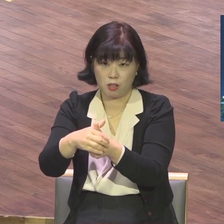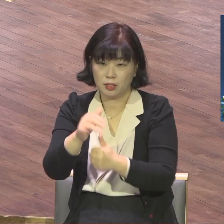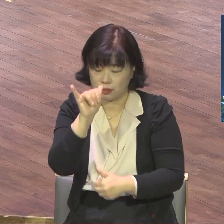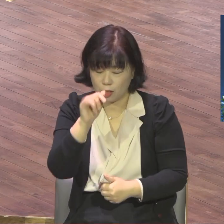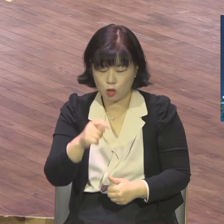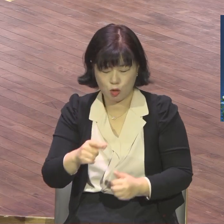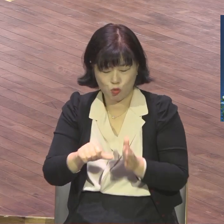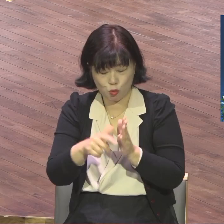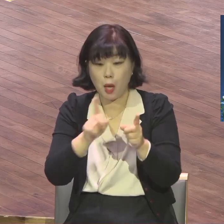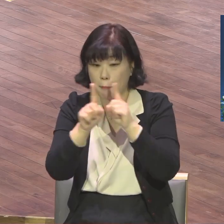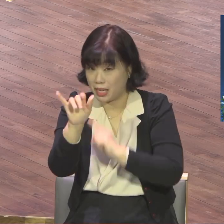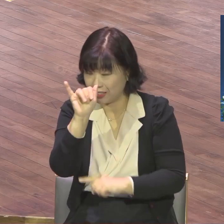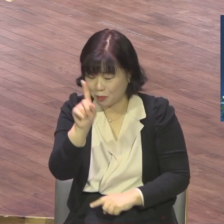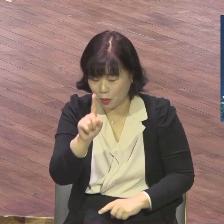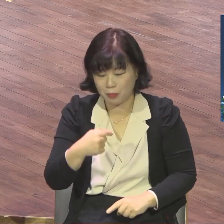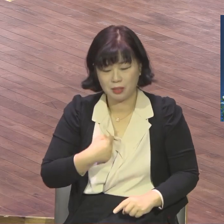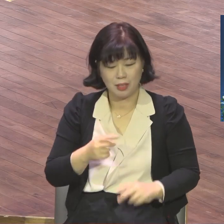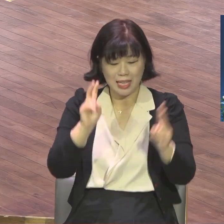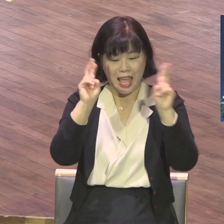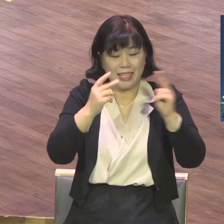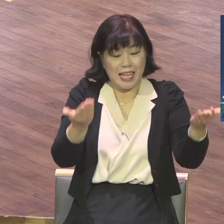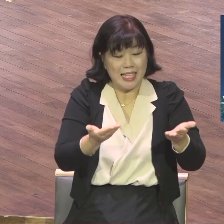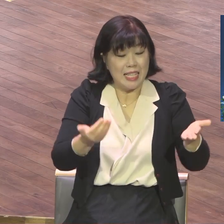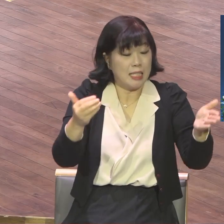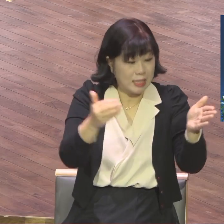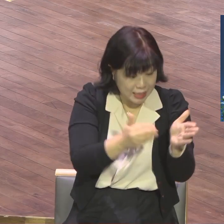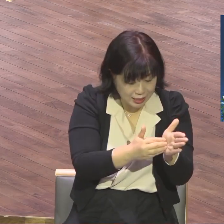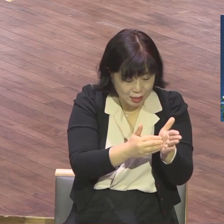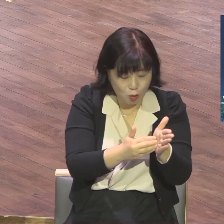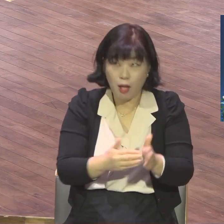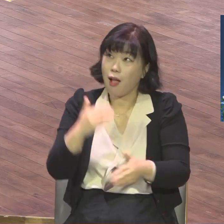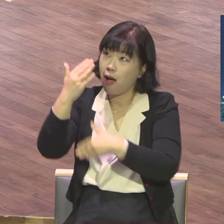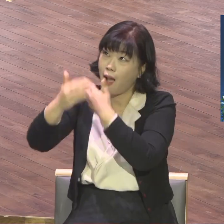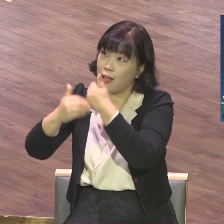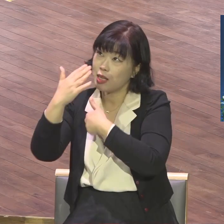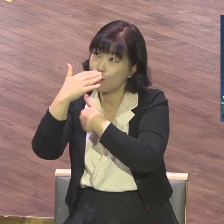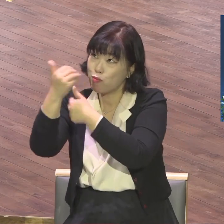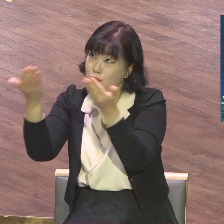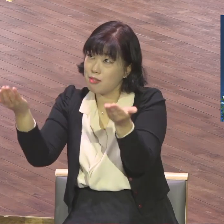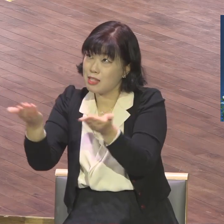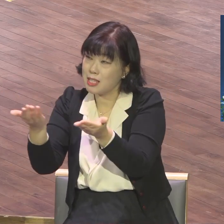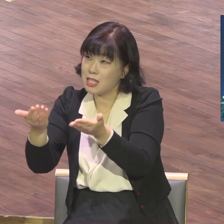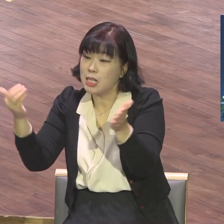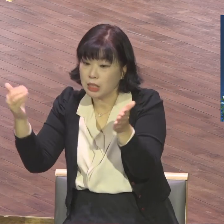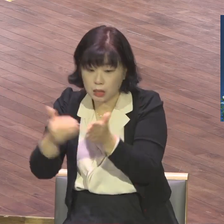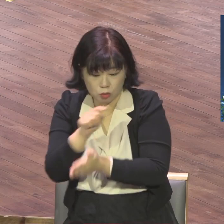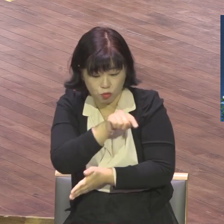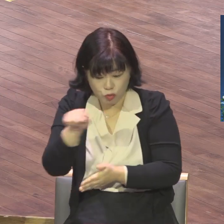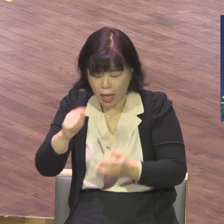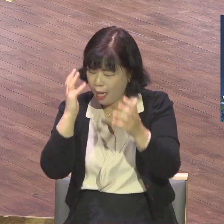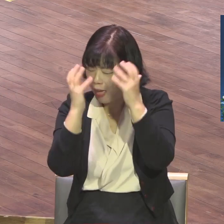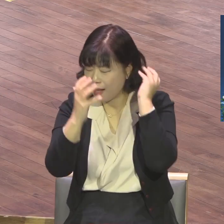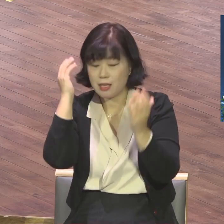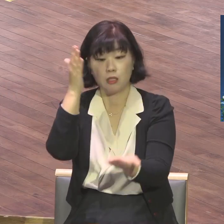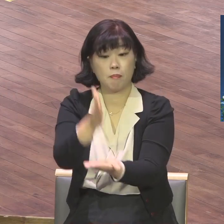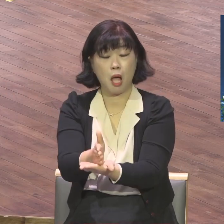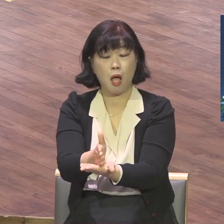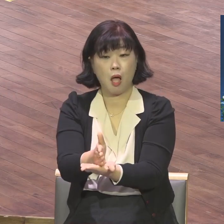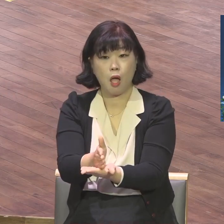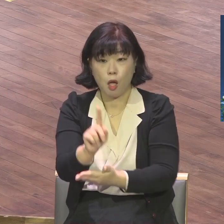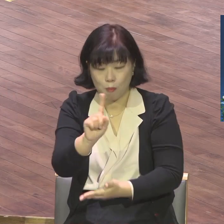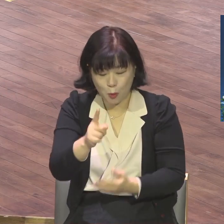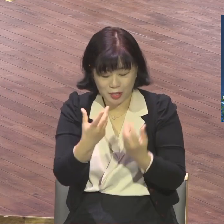말입니까? 직장에 다니다가 사업을 하다가 은퇴할 수 있지만은 하나님이